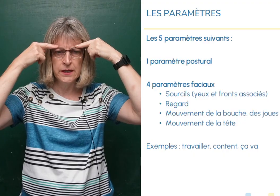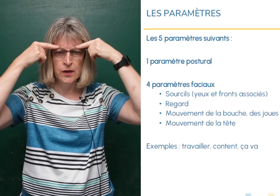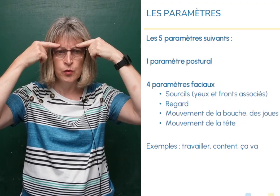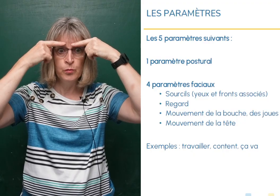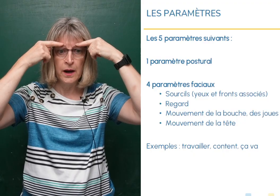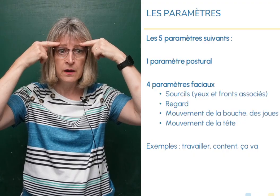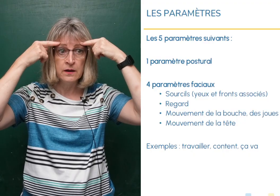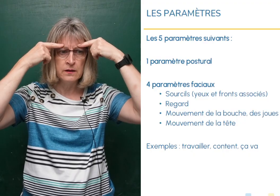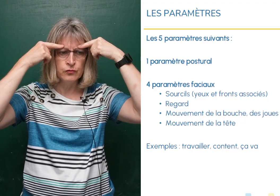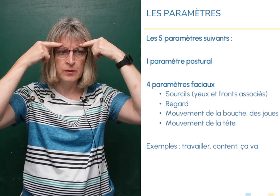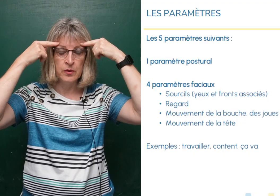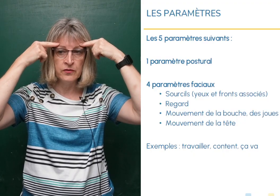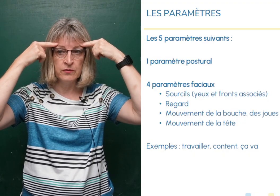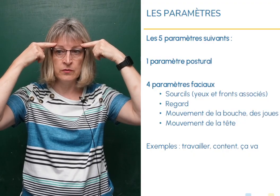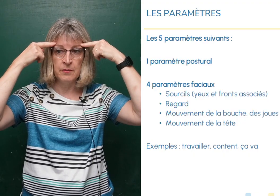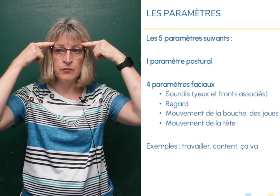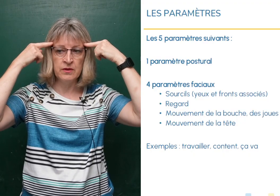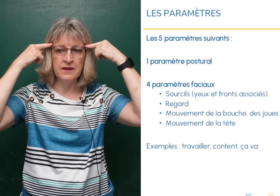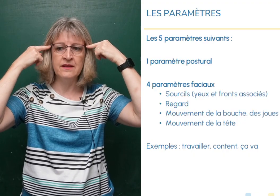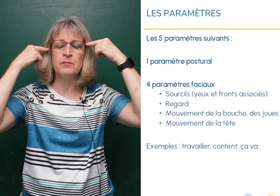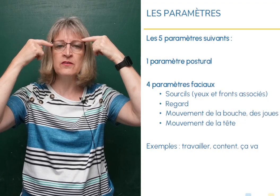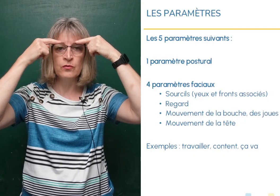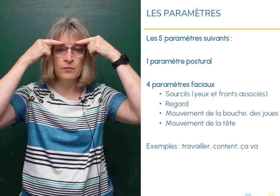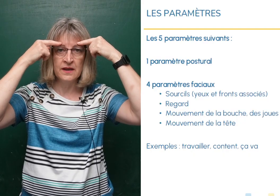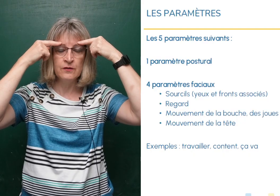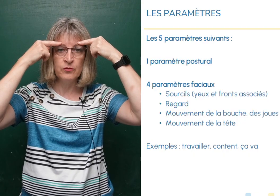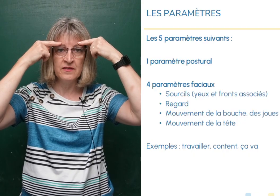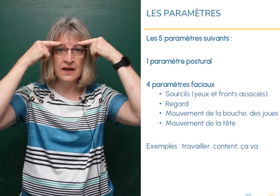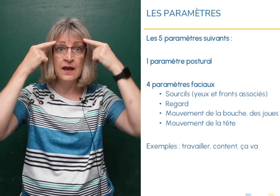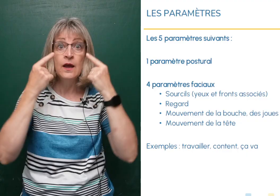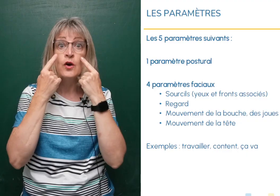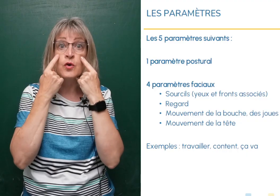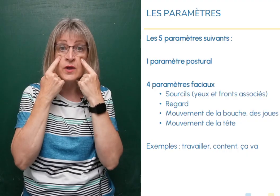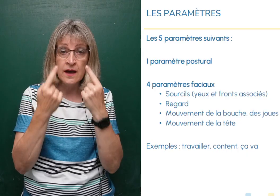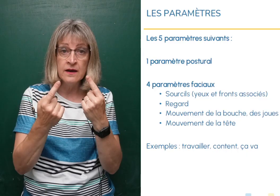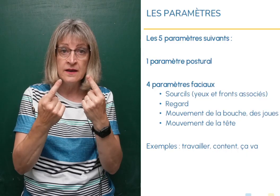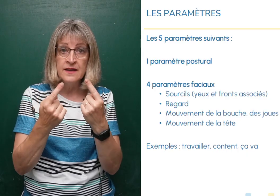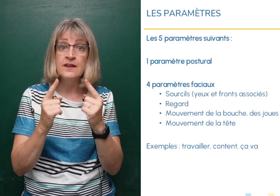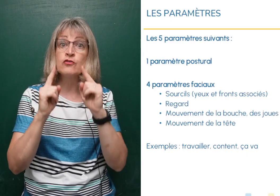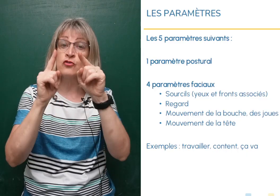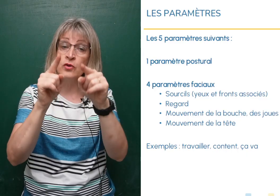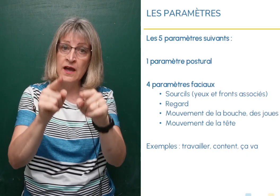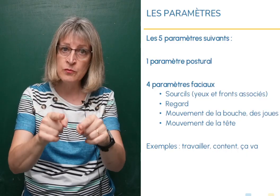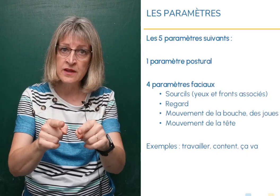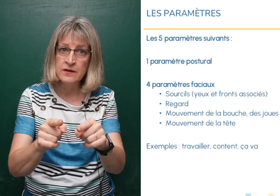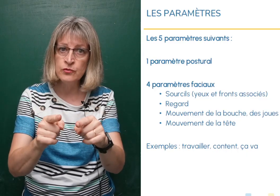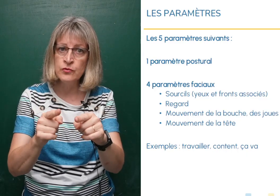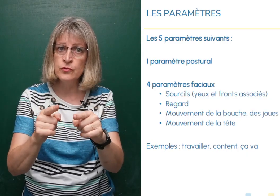ou pas, hein, tout dépend. Si on n'a pas besoin de mettre d'expression, on ne met rien de spécial. Le regard, est-ce que je regarde mon